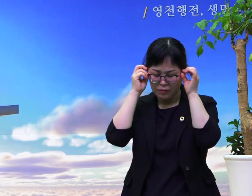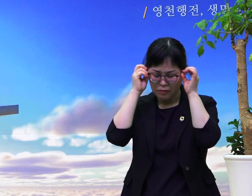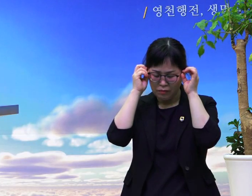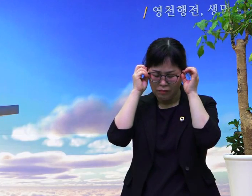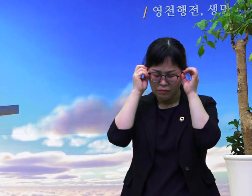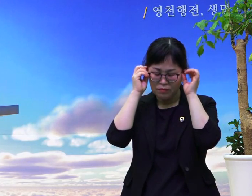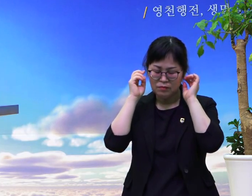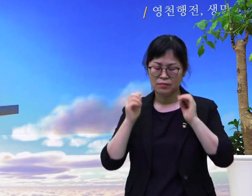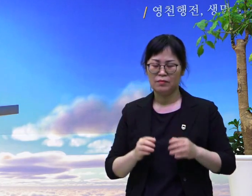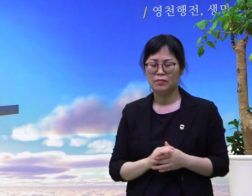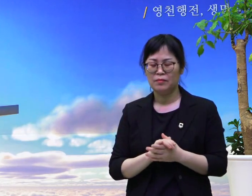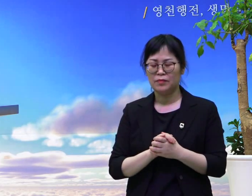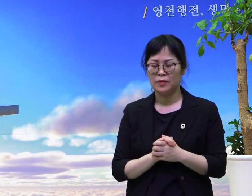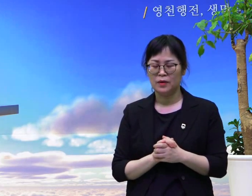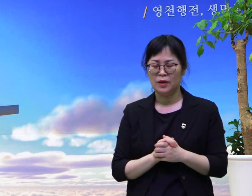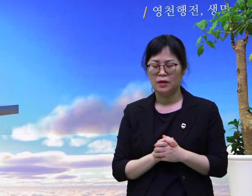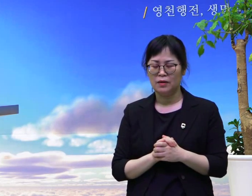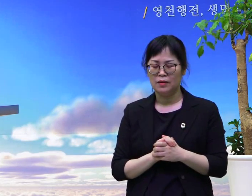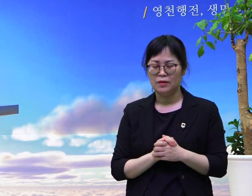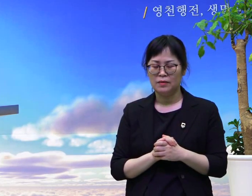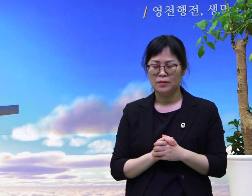아멘.